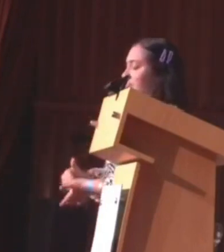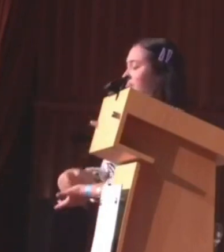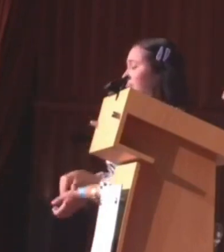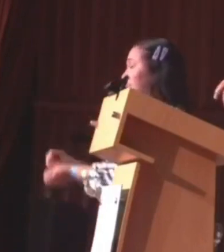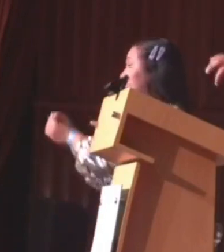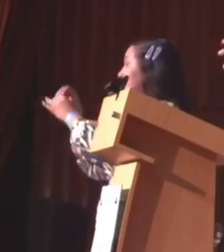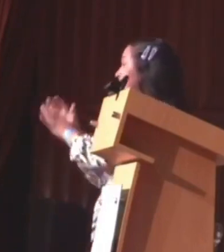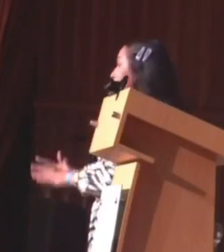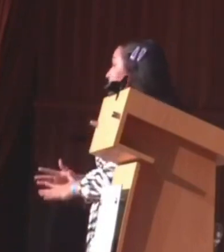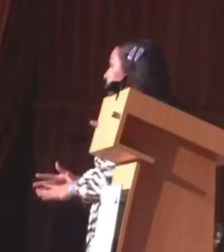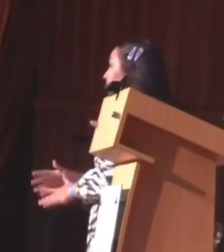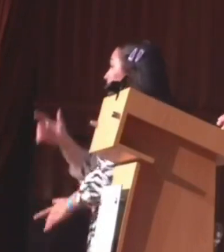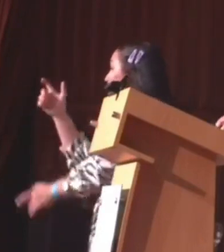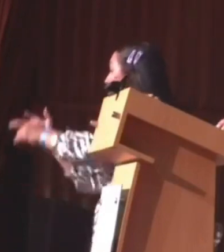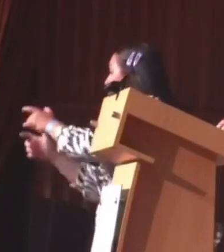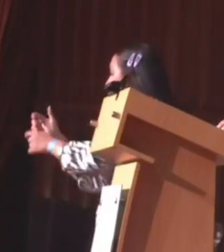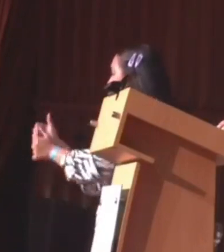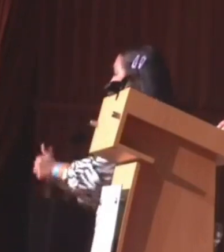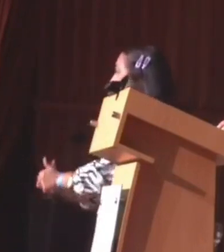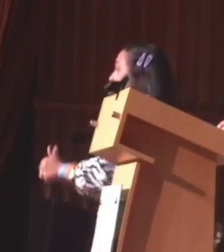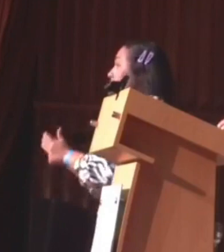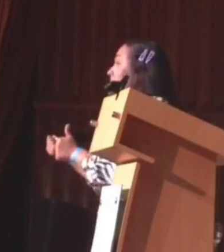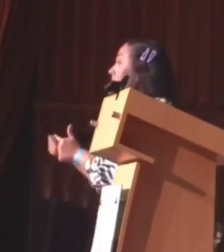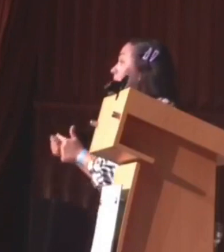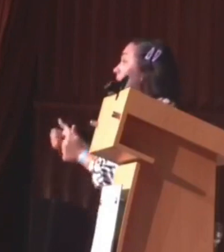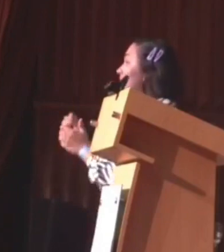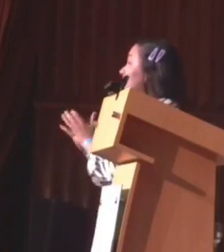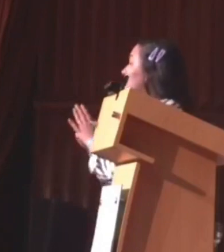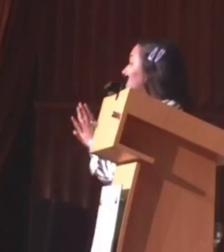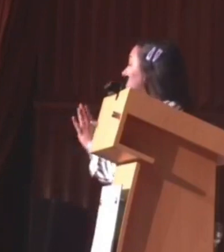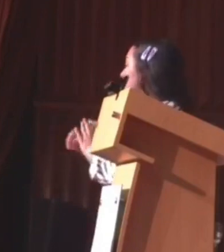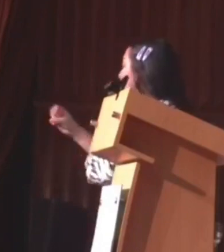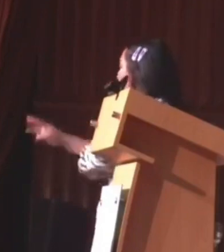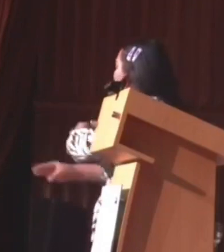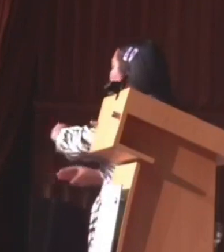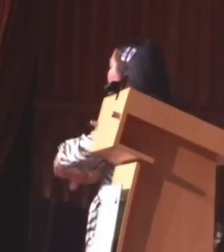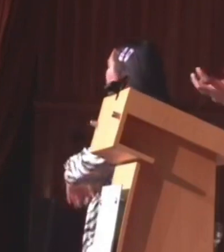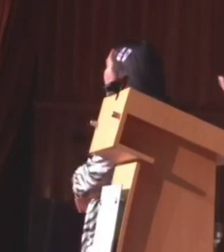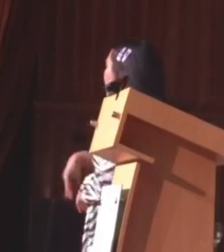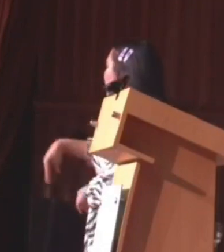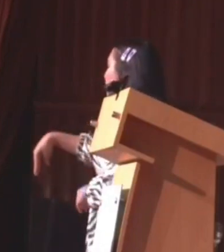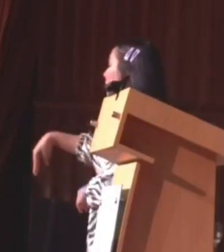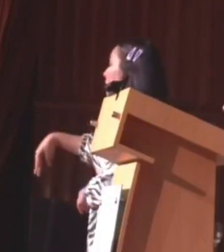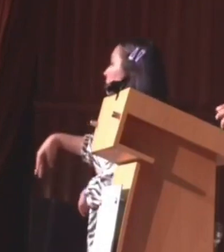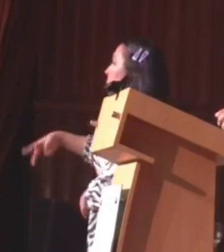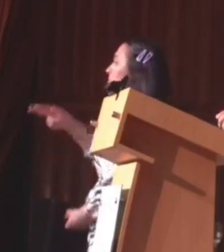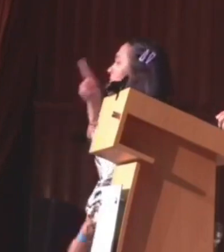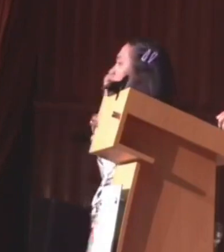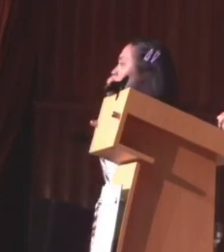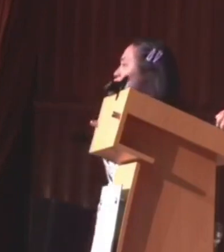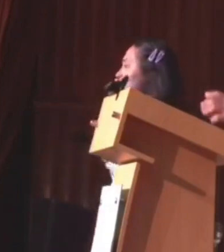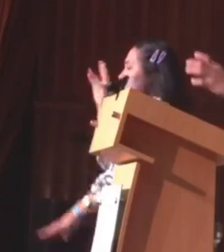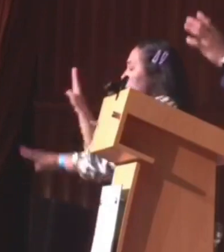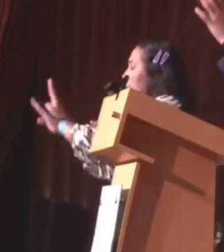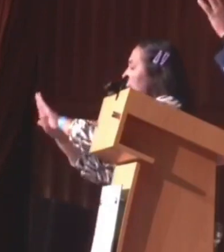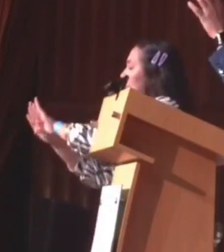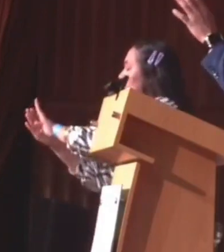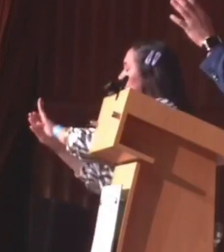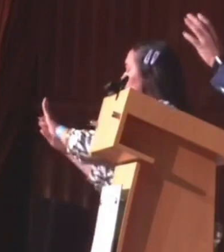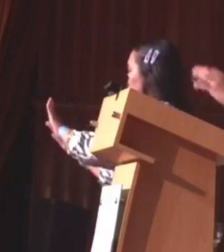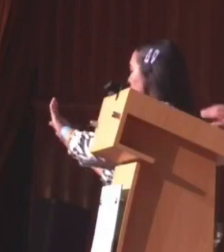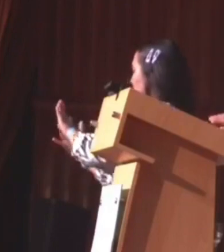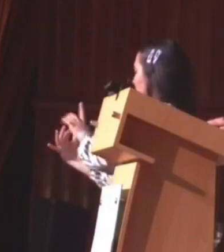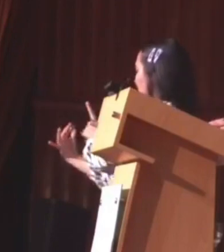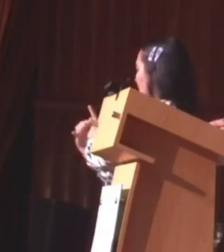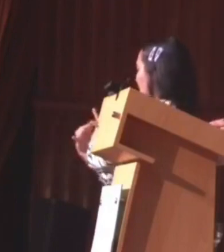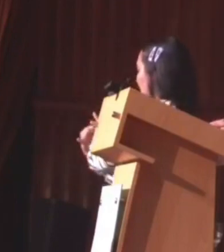gente desertando de la iglesia, llenos de resentimiento, de odio, porque dejaron una puerta abierta y se